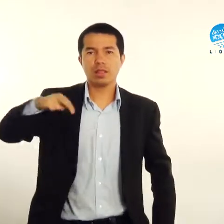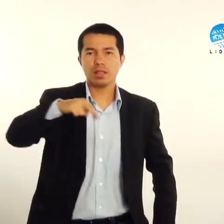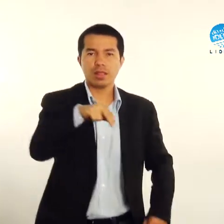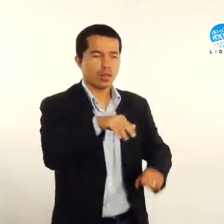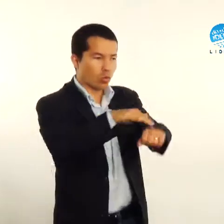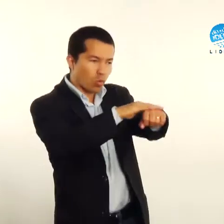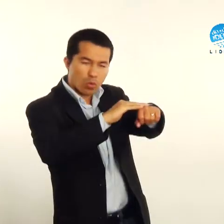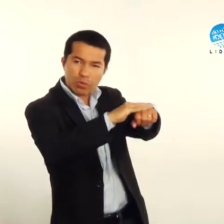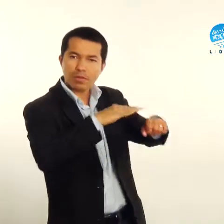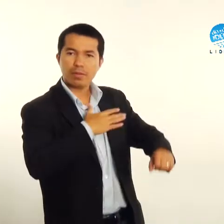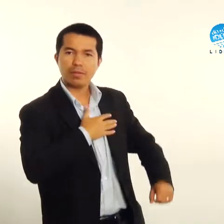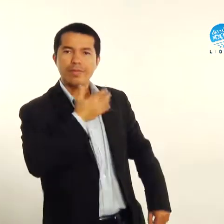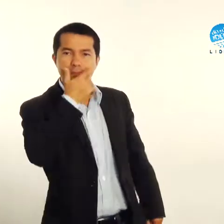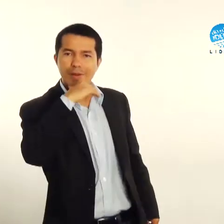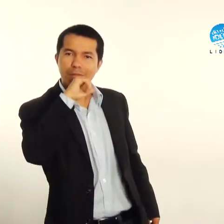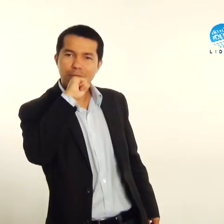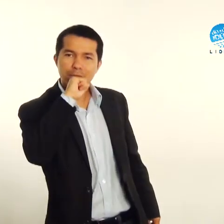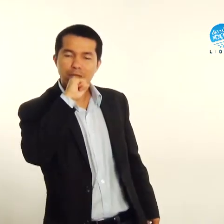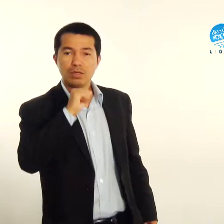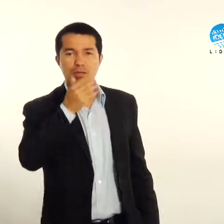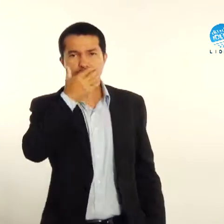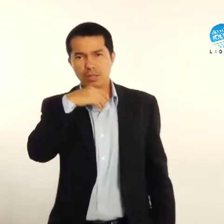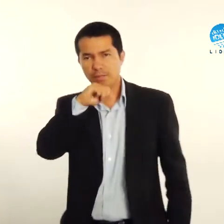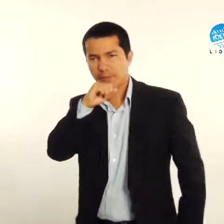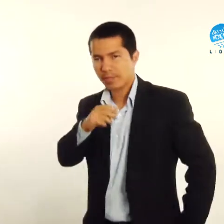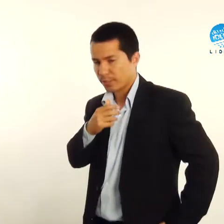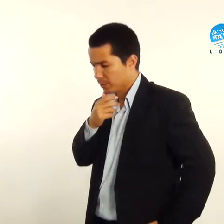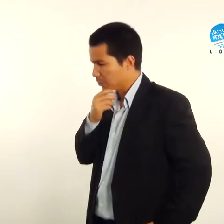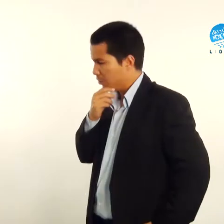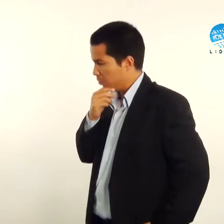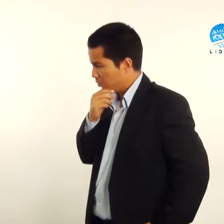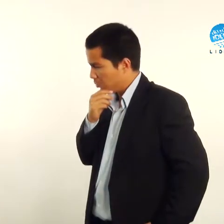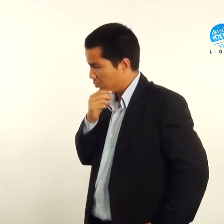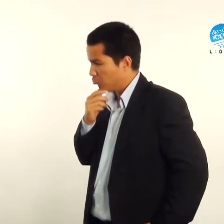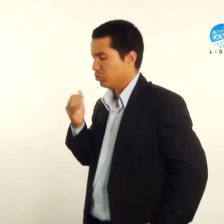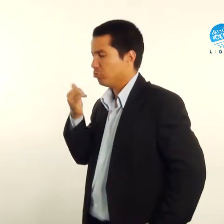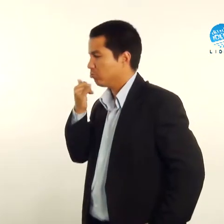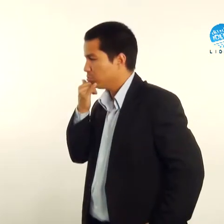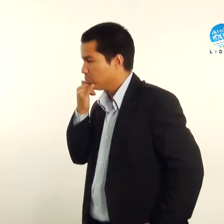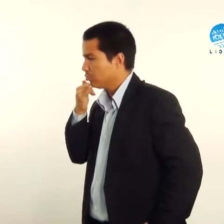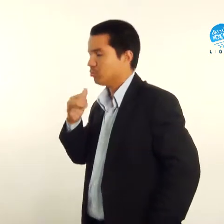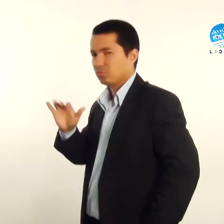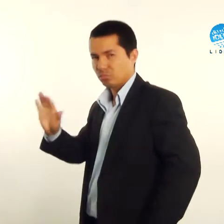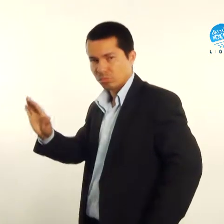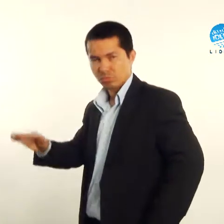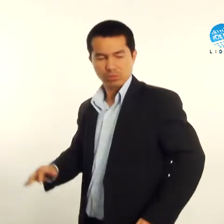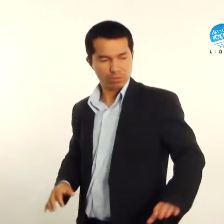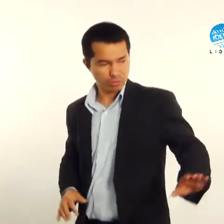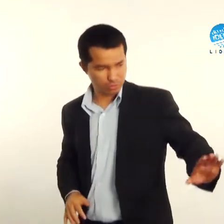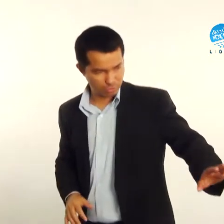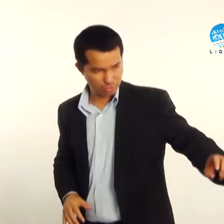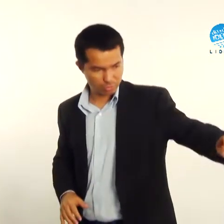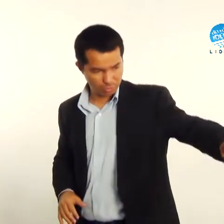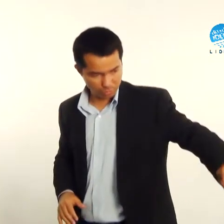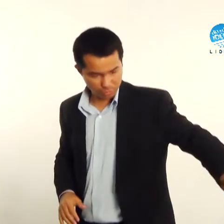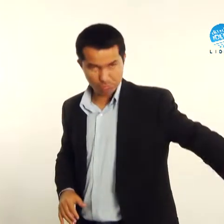pai. Aí quando chegou lá, foi falar com meu pai me botou lá, não deixou o homem falar comigo, me botou